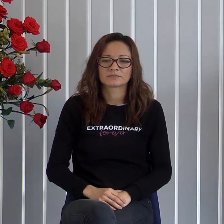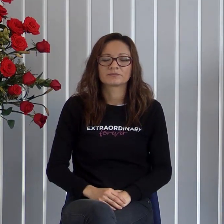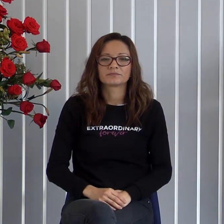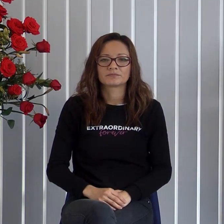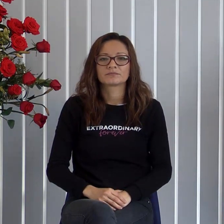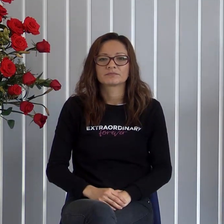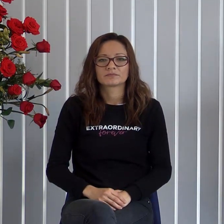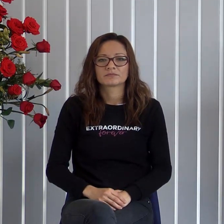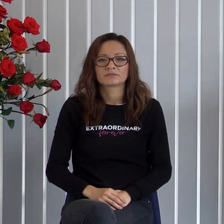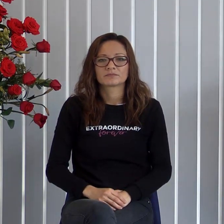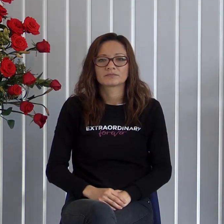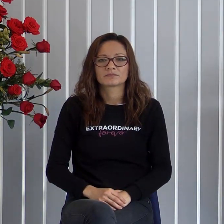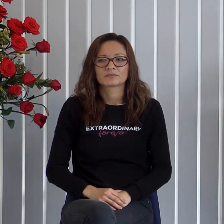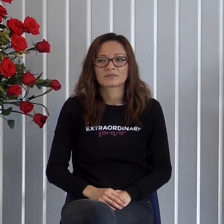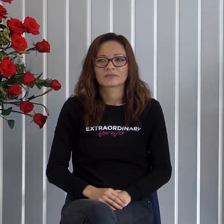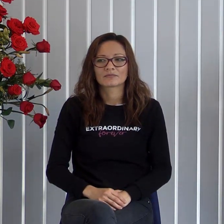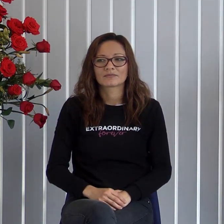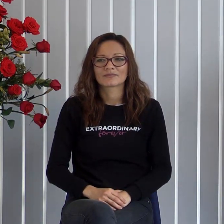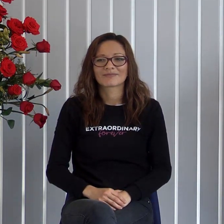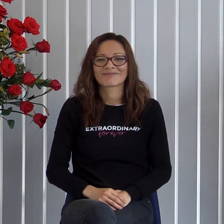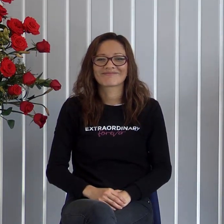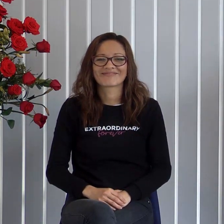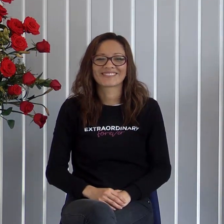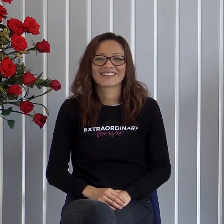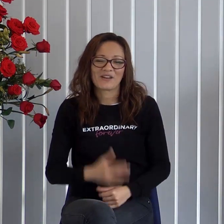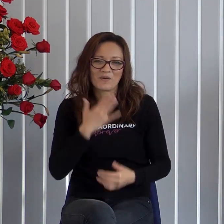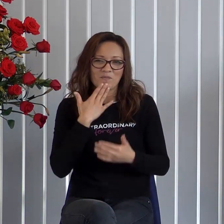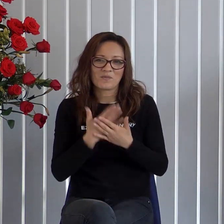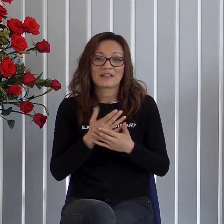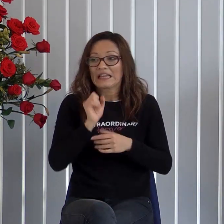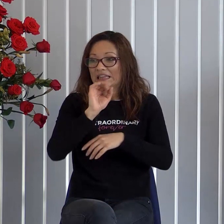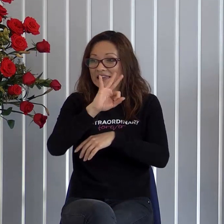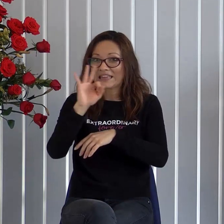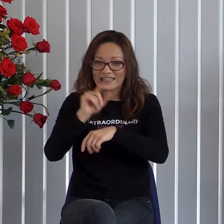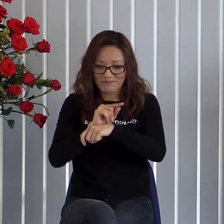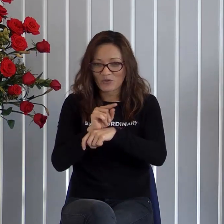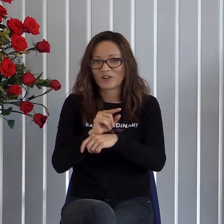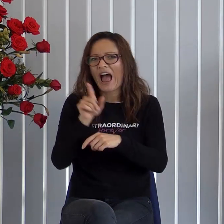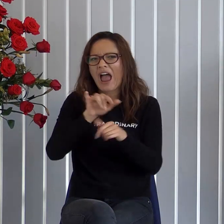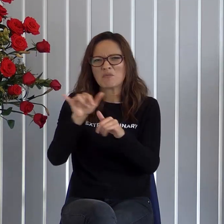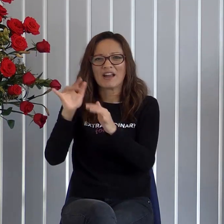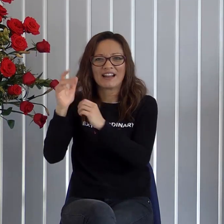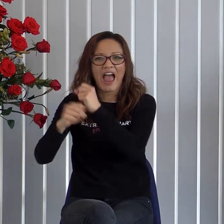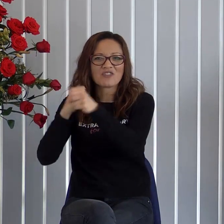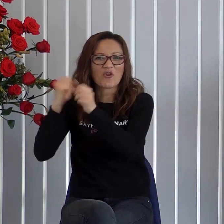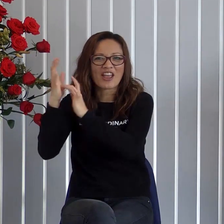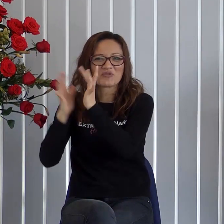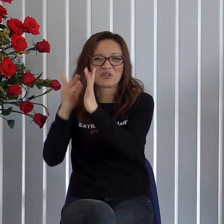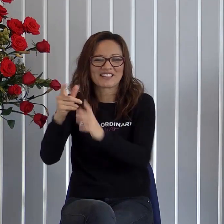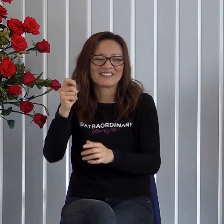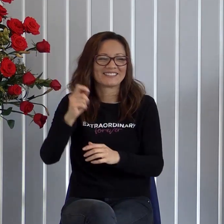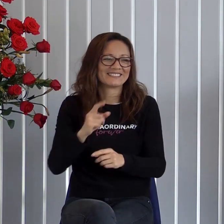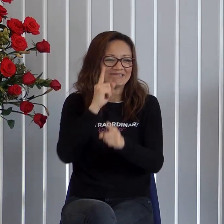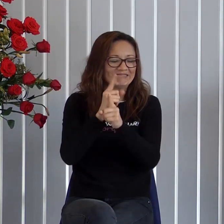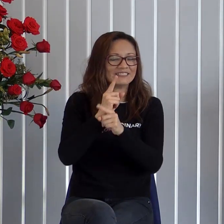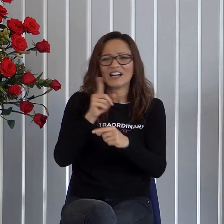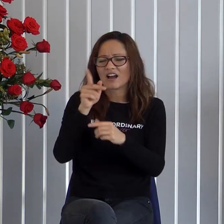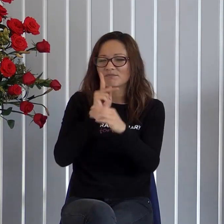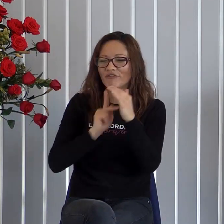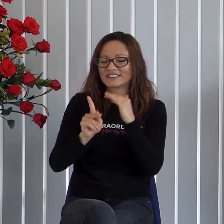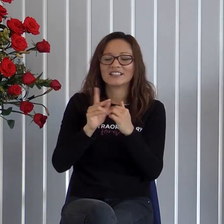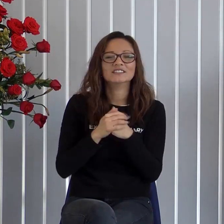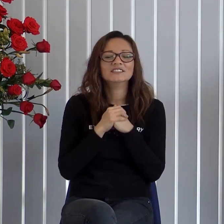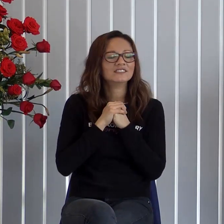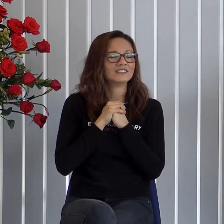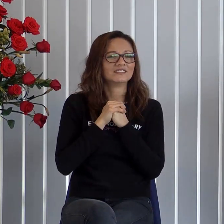muy bien, la edad de Cristo. Entonces me quedan 33. Entonces, a la que eso sea profético, sea